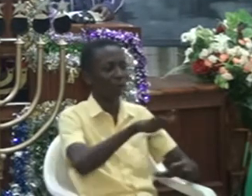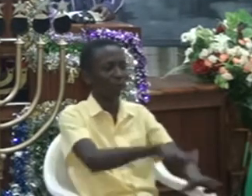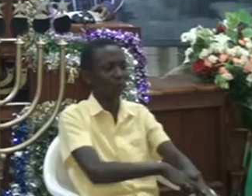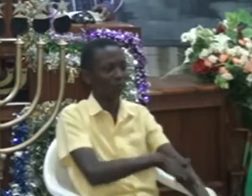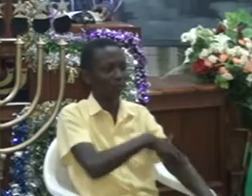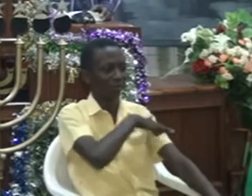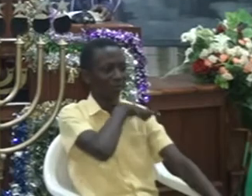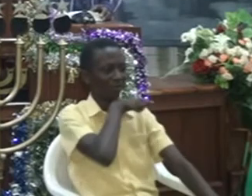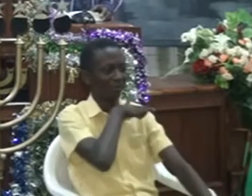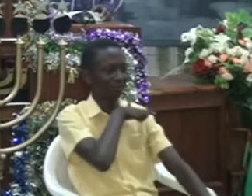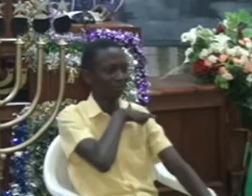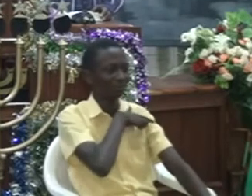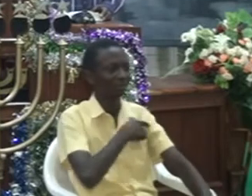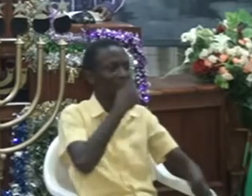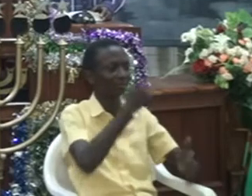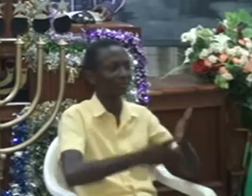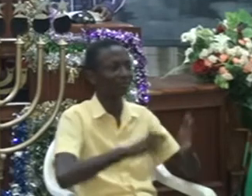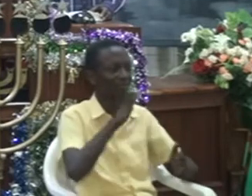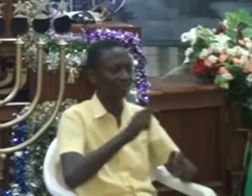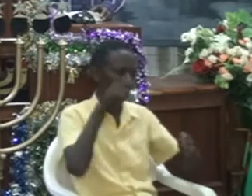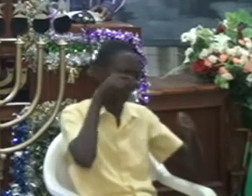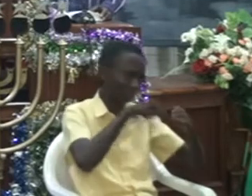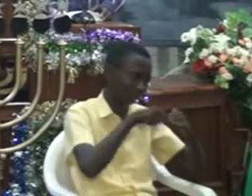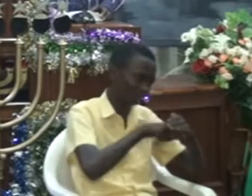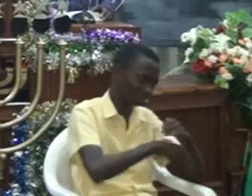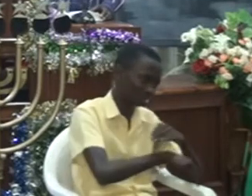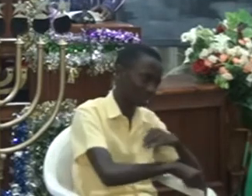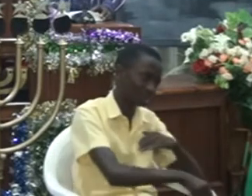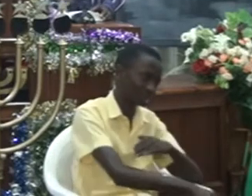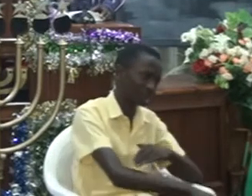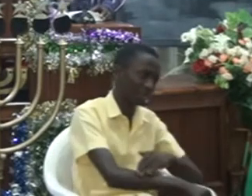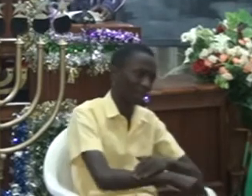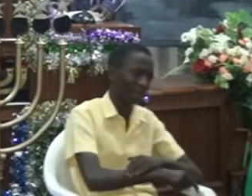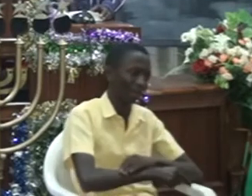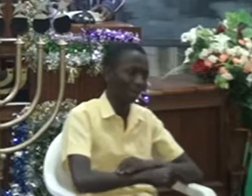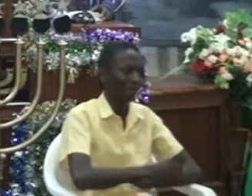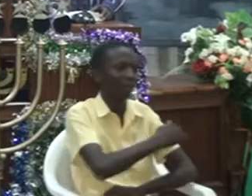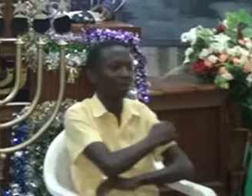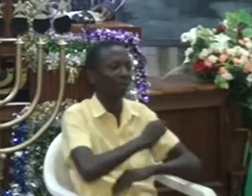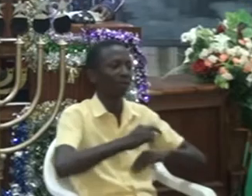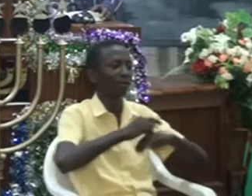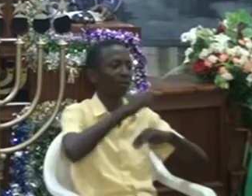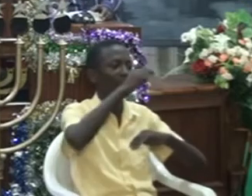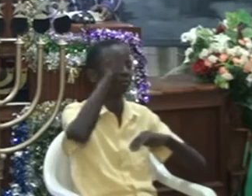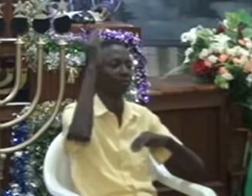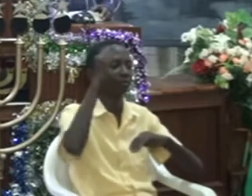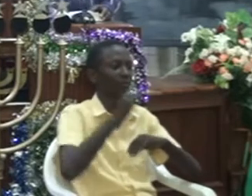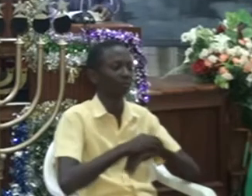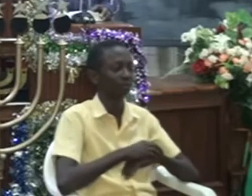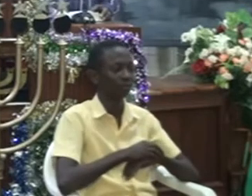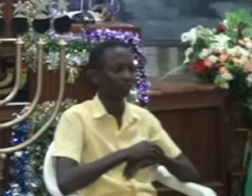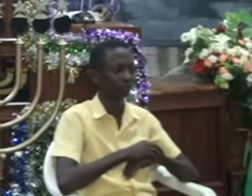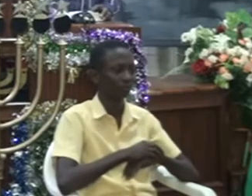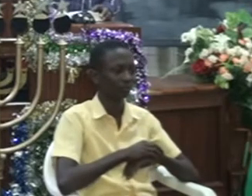Na urefu. Quelle est la profondeur. Na urefu wa chini. La hauteur. Na urefu wa